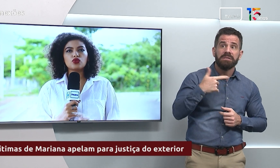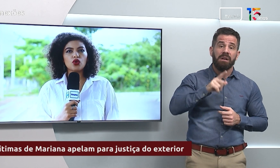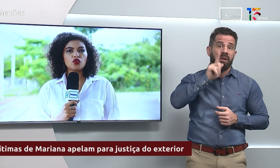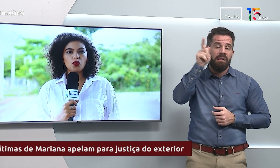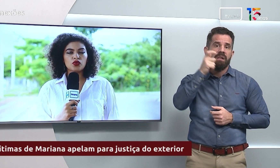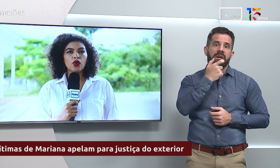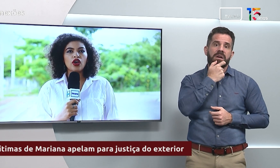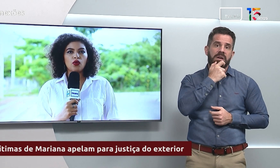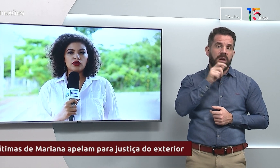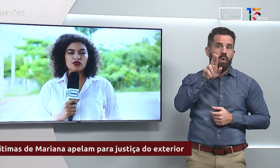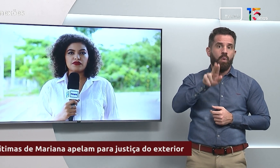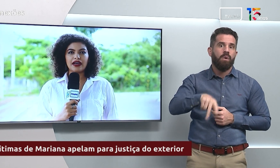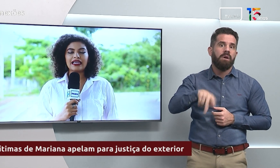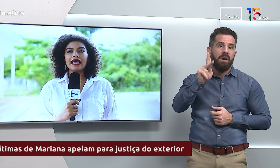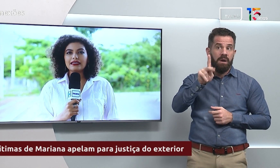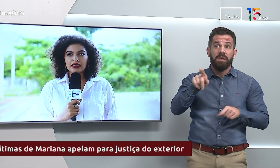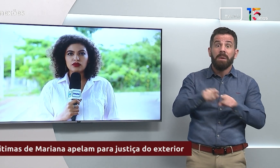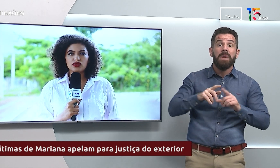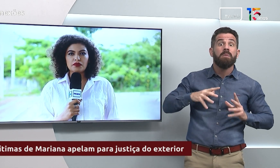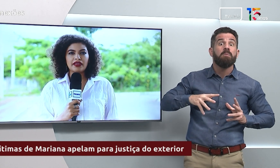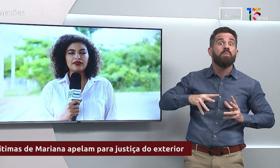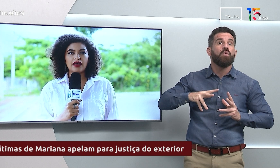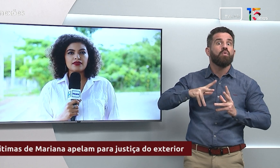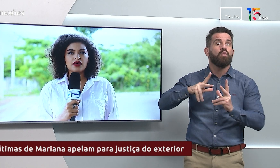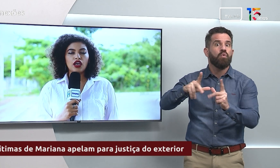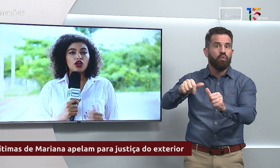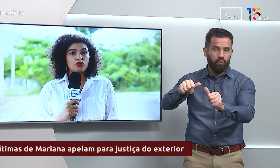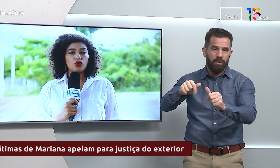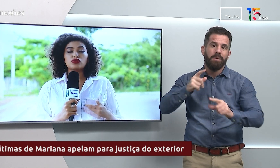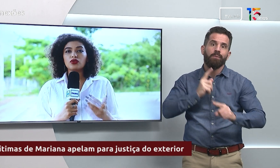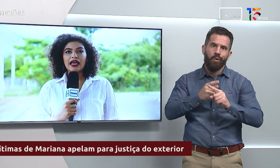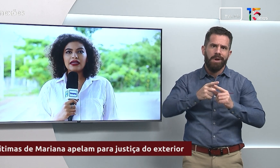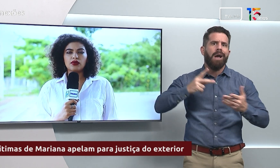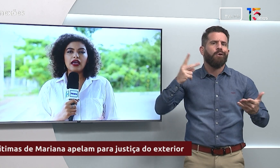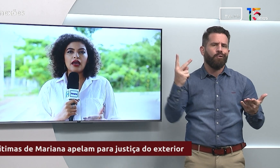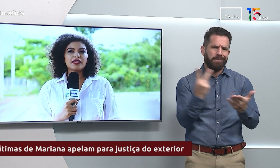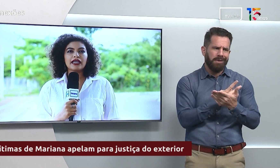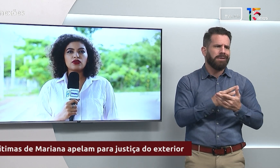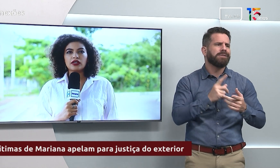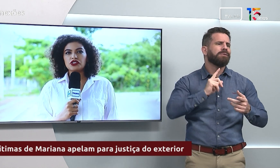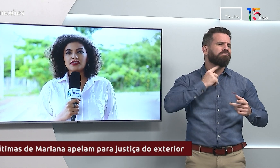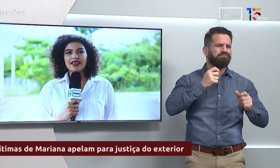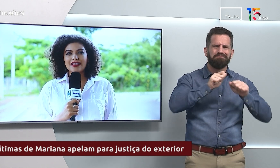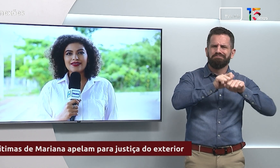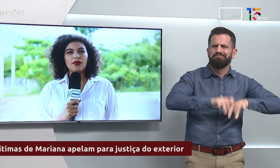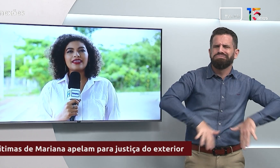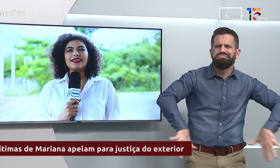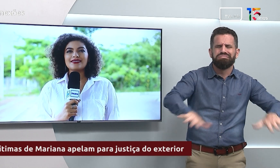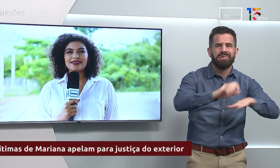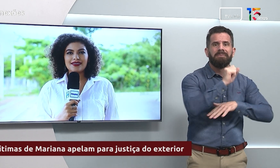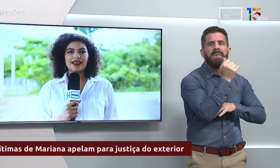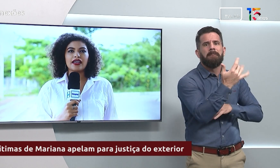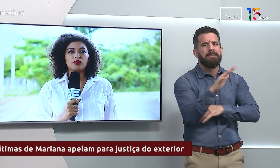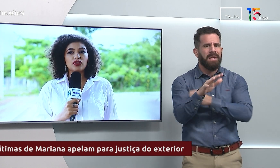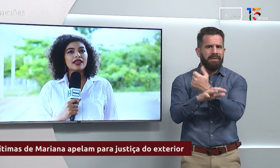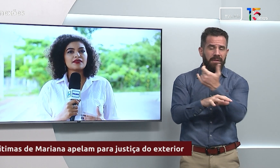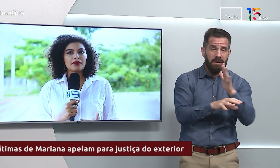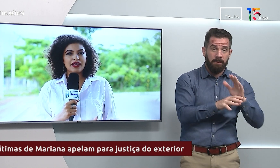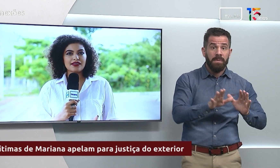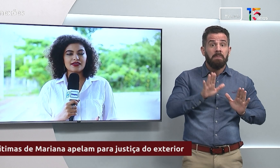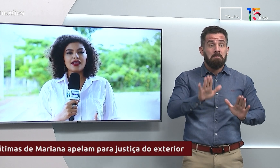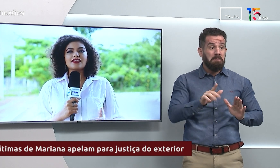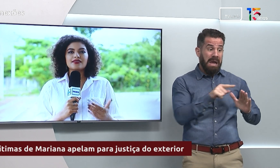em todo o mundo quando se fala em danos ambientais. Por outro lado, a mineradora diz que a ação é desnecessária porque